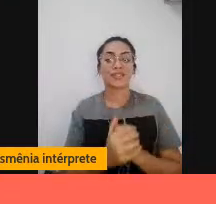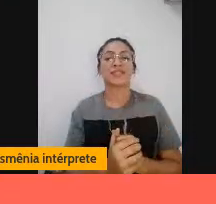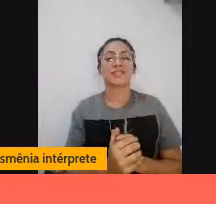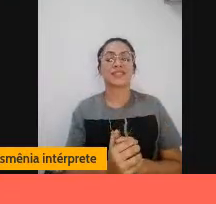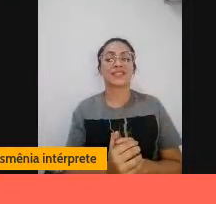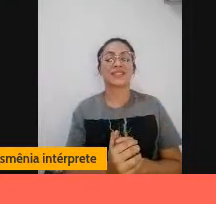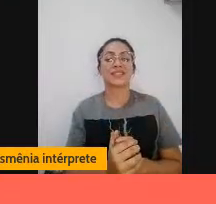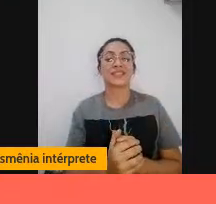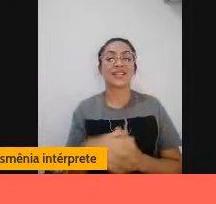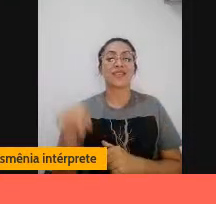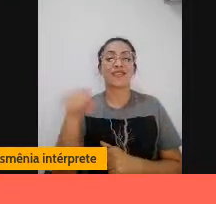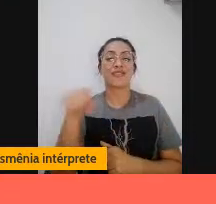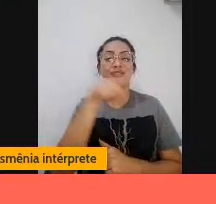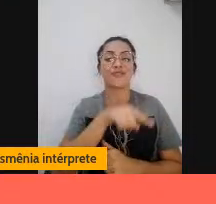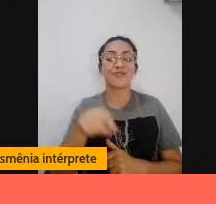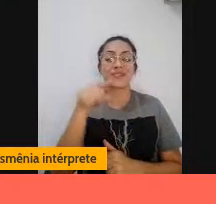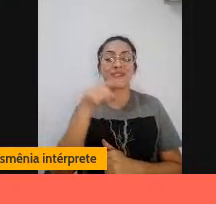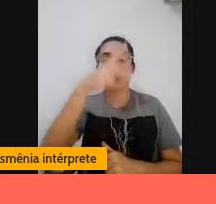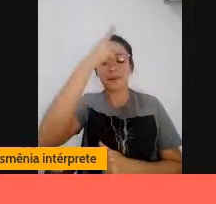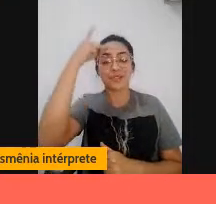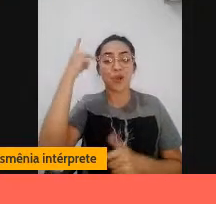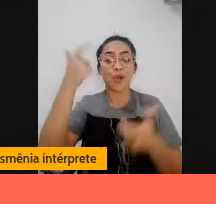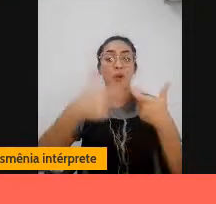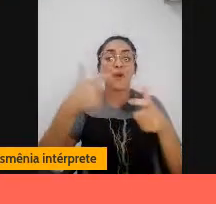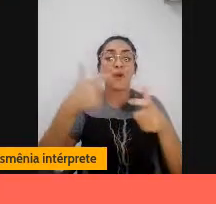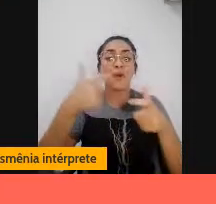Cadê vocês, gente?